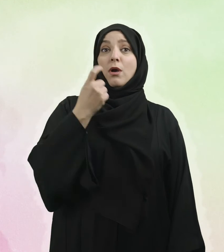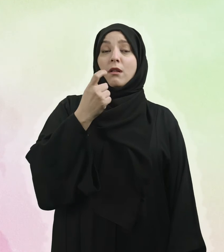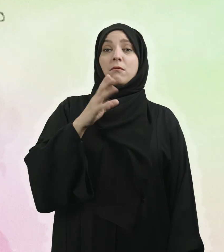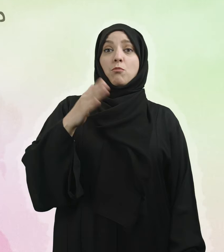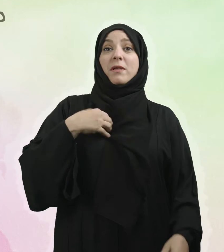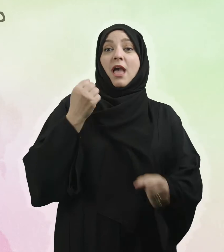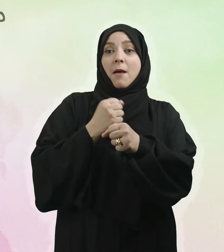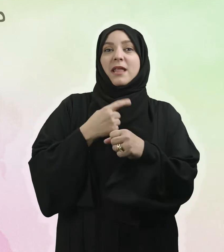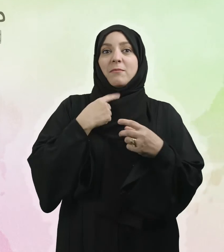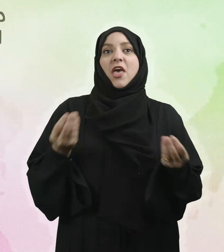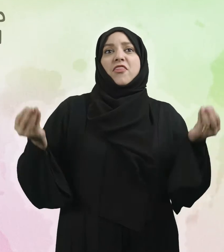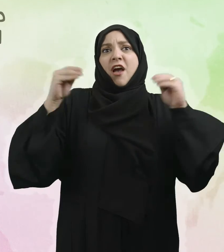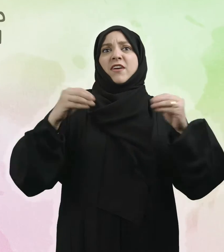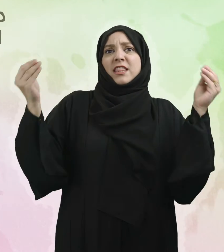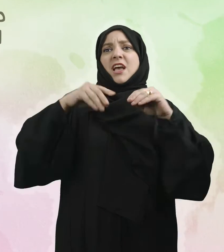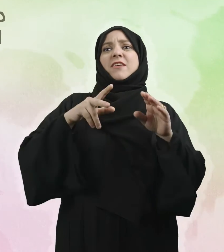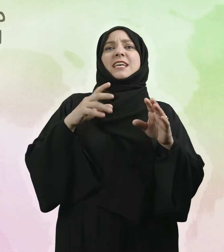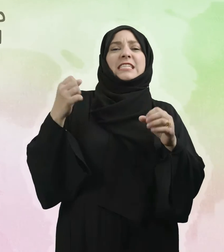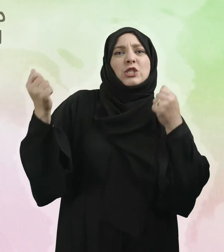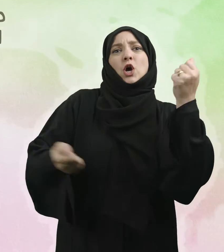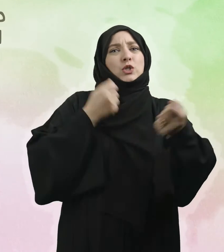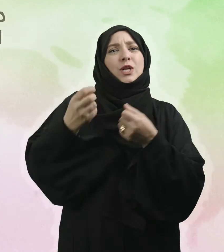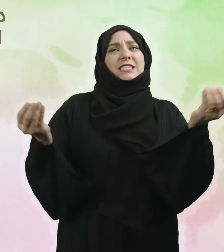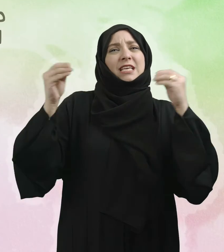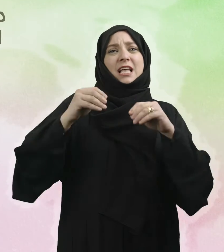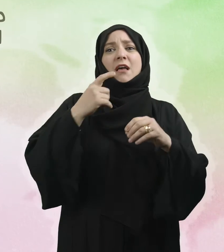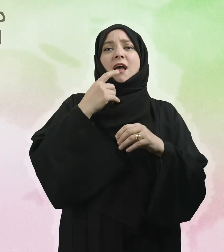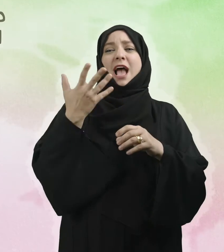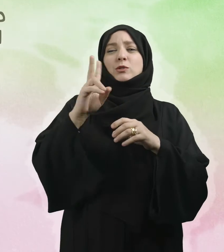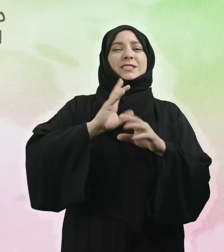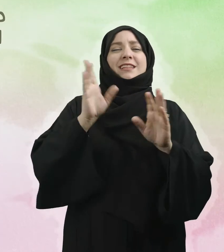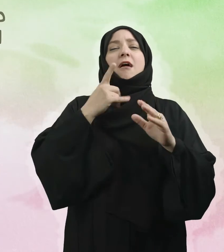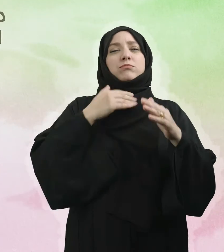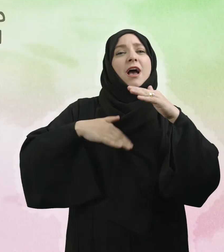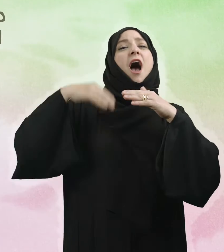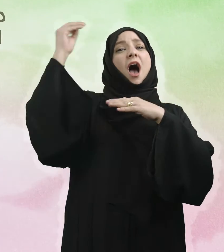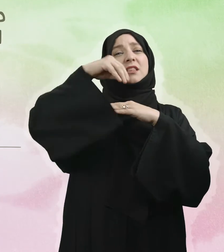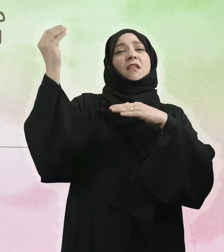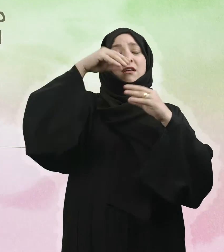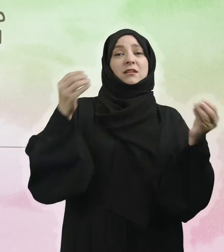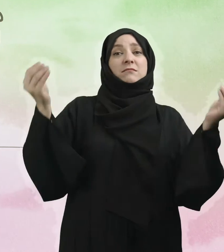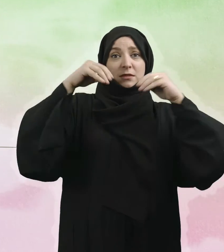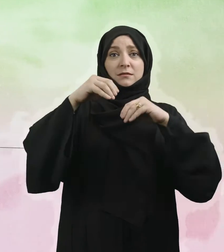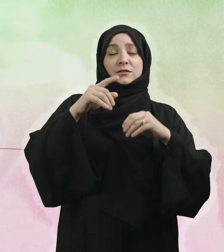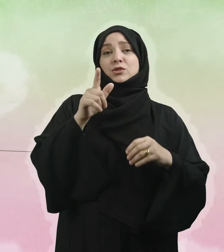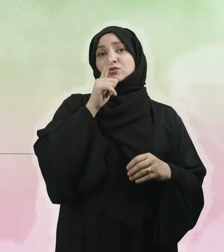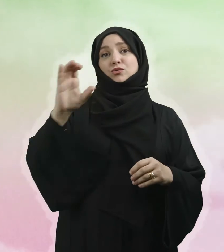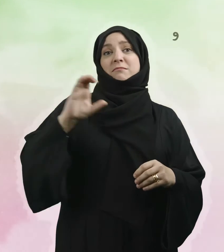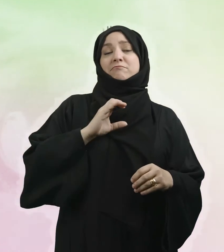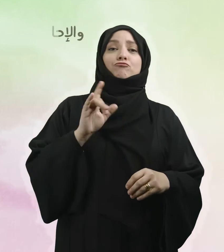قد تتساءل هل يمكن زيادة المعاش التقاعدي في حال الاستمرار في العمل لأكثر من 25 سنة